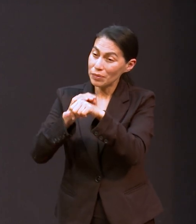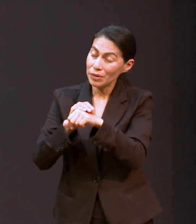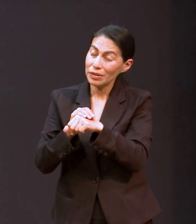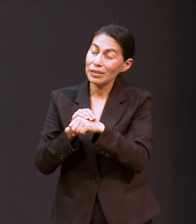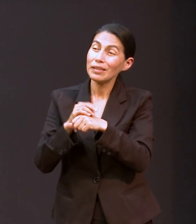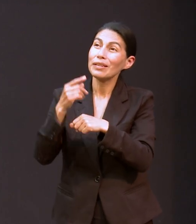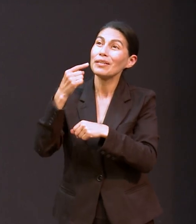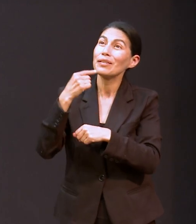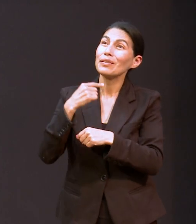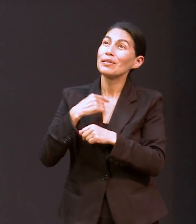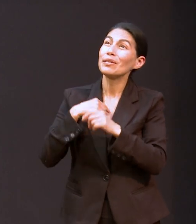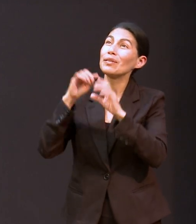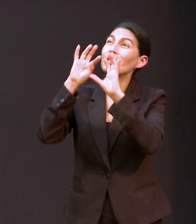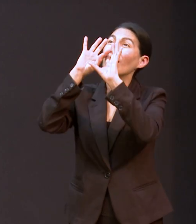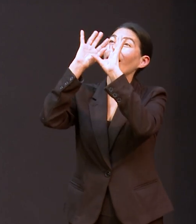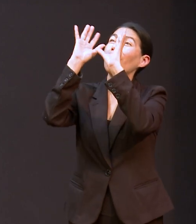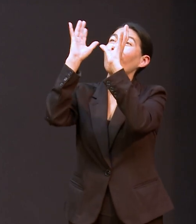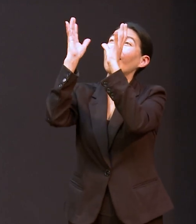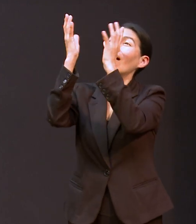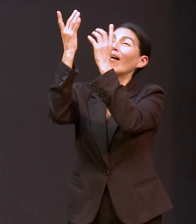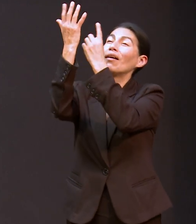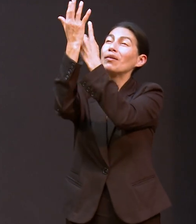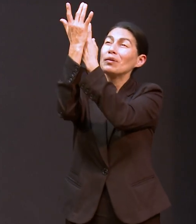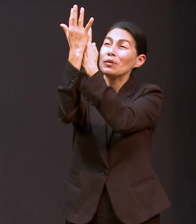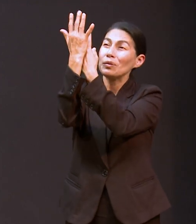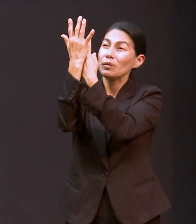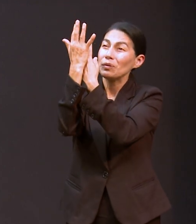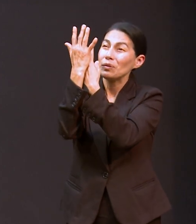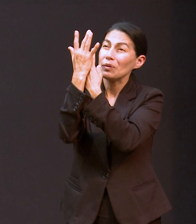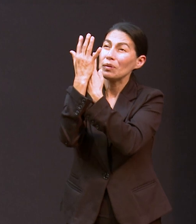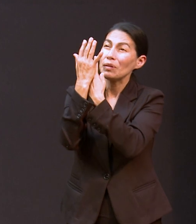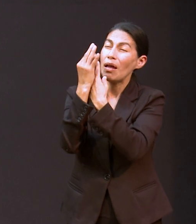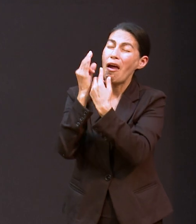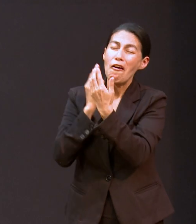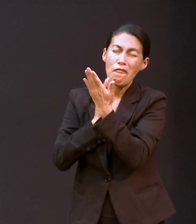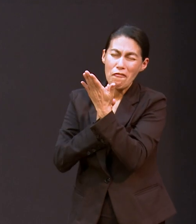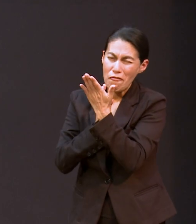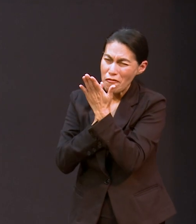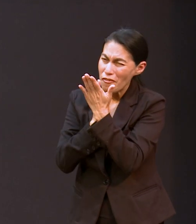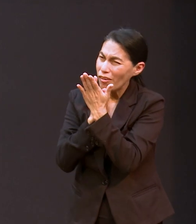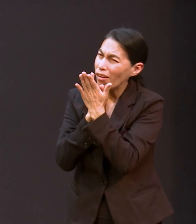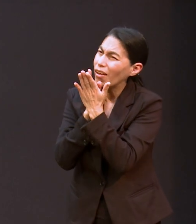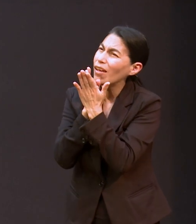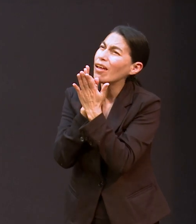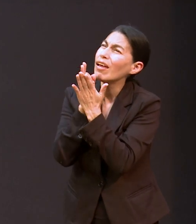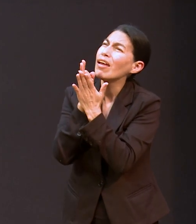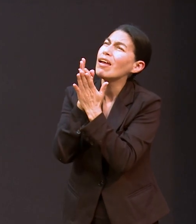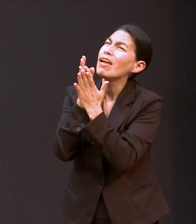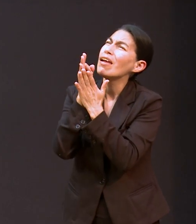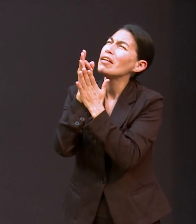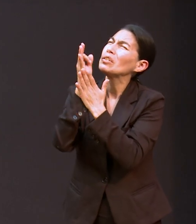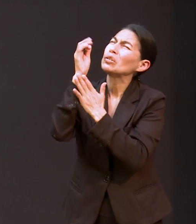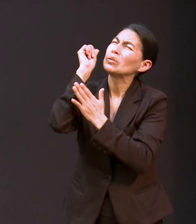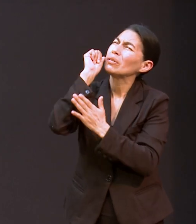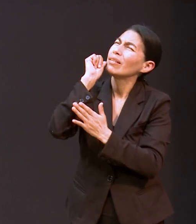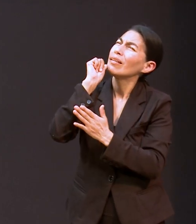estar firme hasta tu encuentro Permíteme